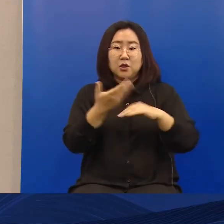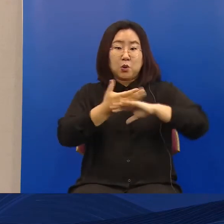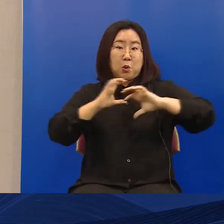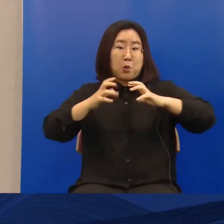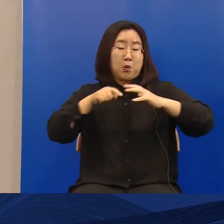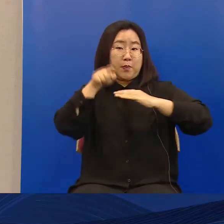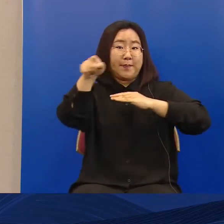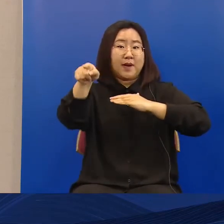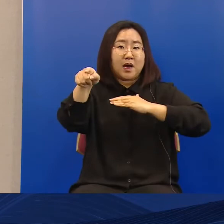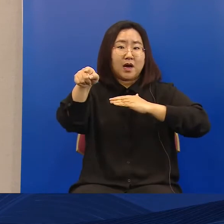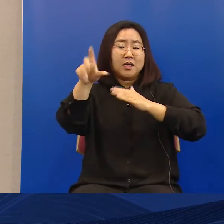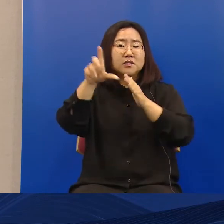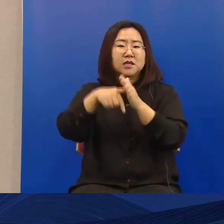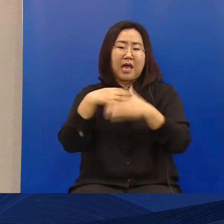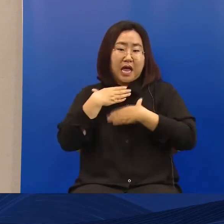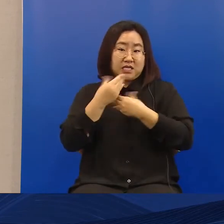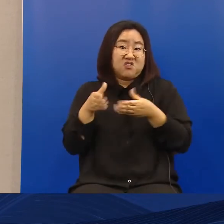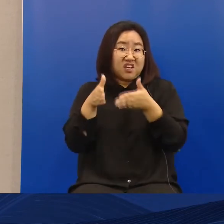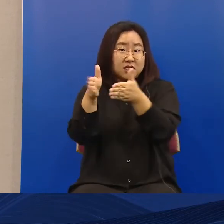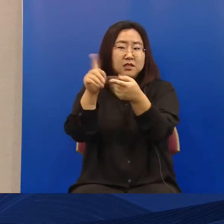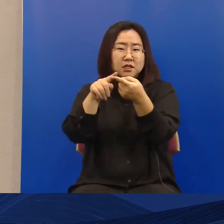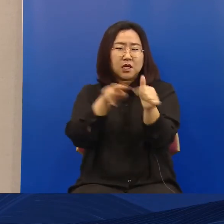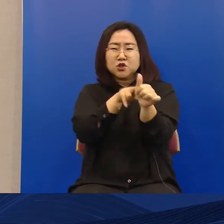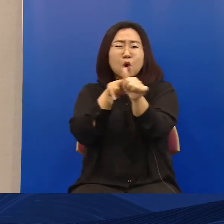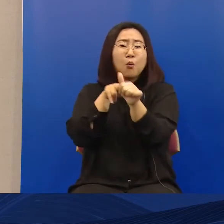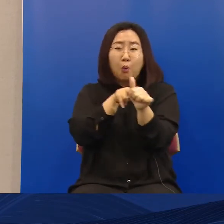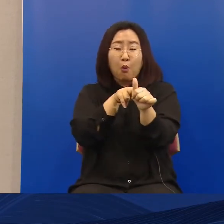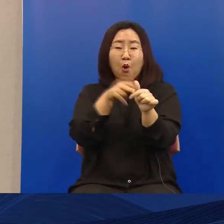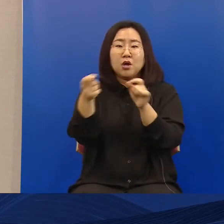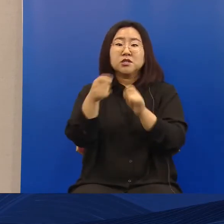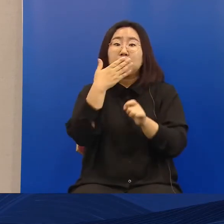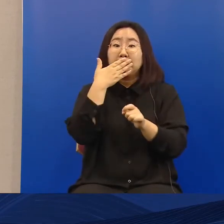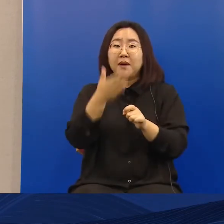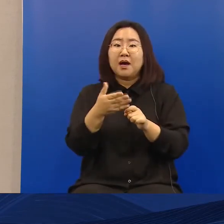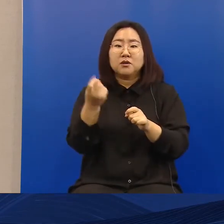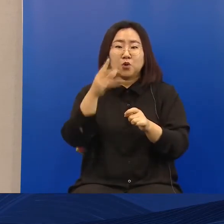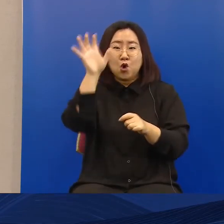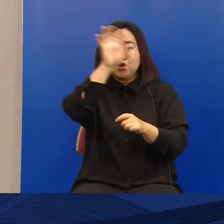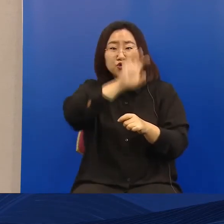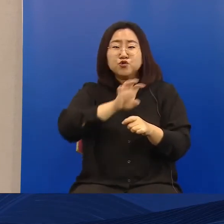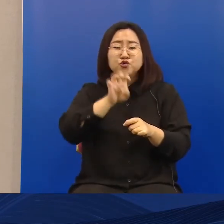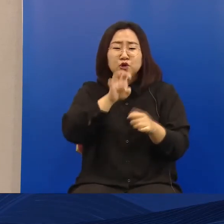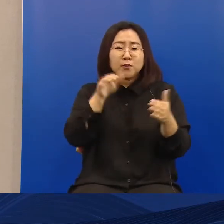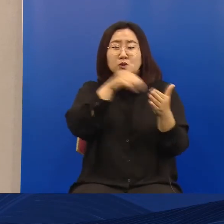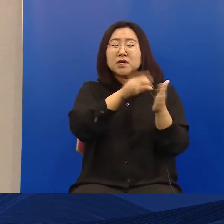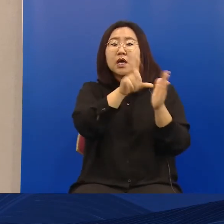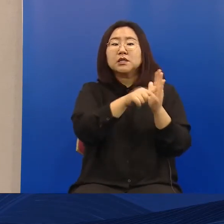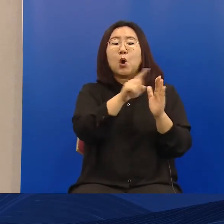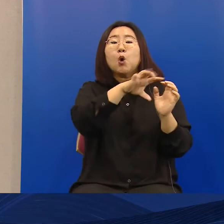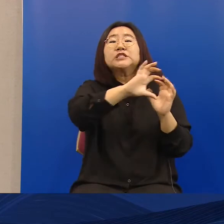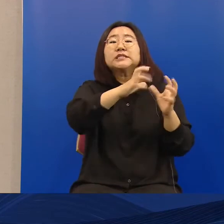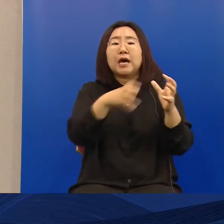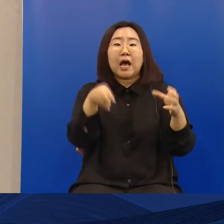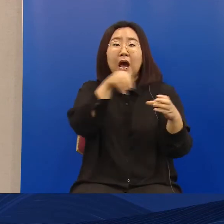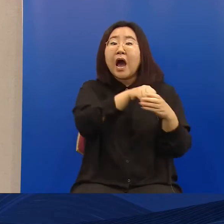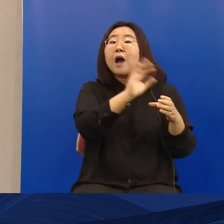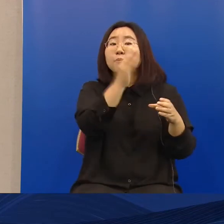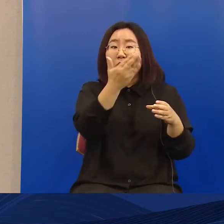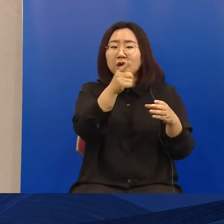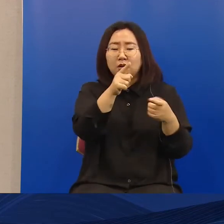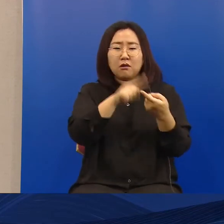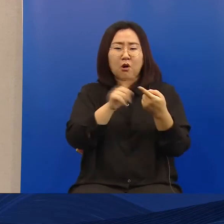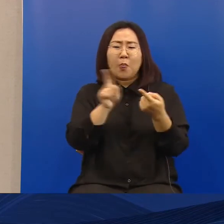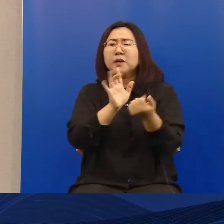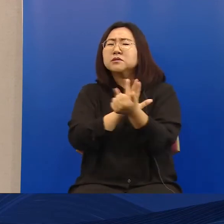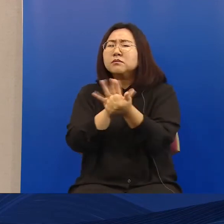해외로 나가려는 경우에 안전한 통로에 대한 정보도 액세스할 수가 있죠. 그리고 유럽에 도착할 때 어떤 국가에 머무는지 이런 정보들이 있습니다.